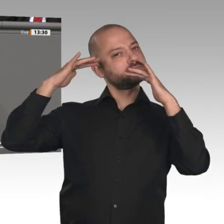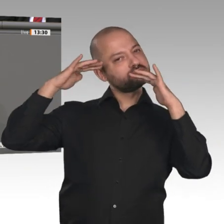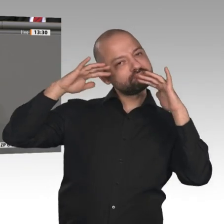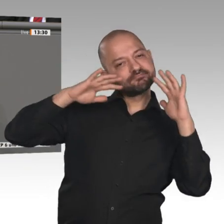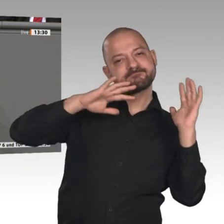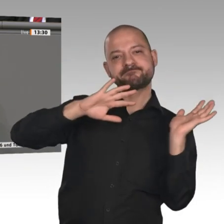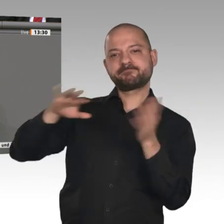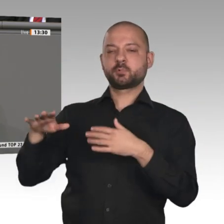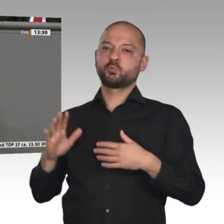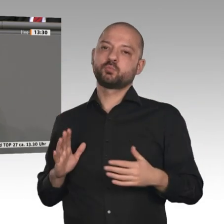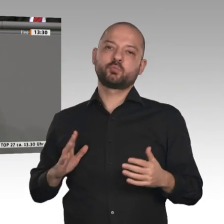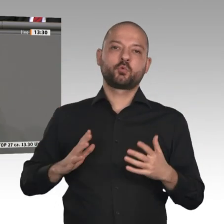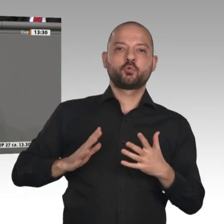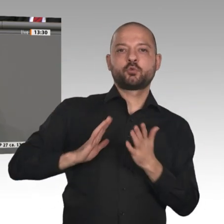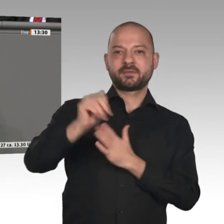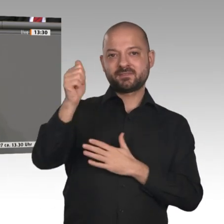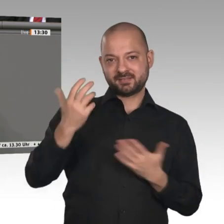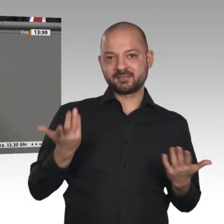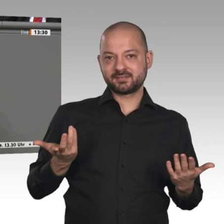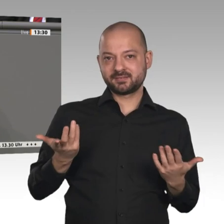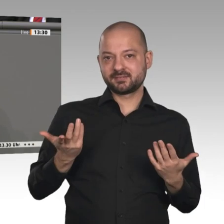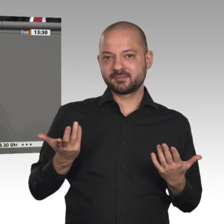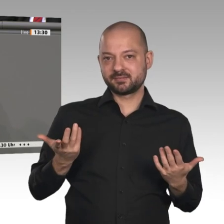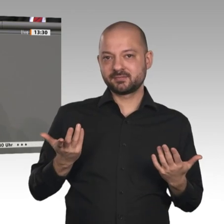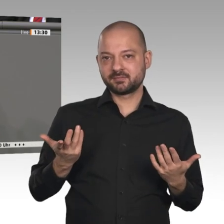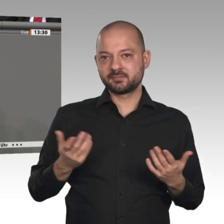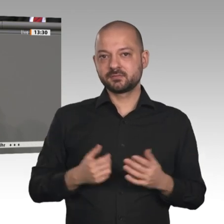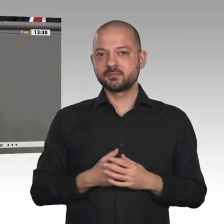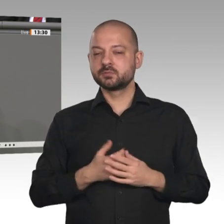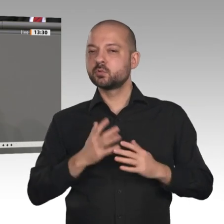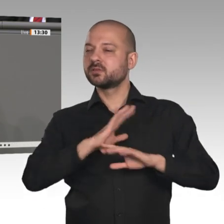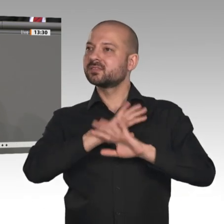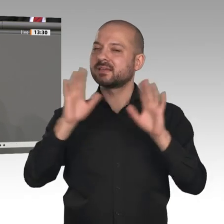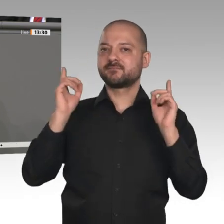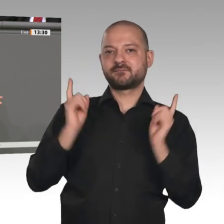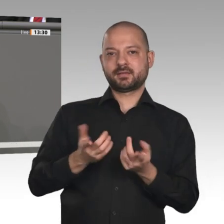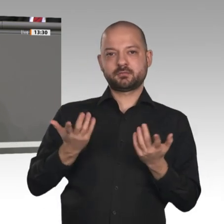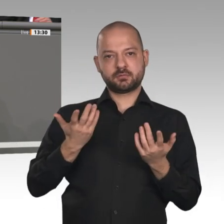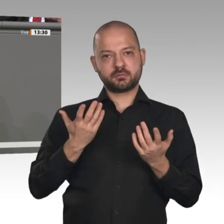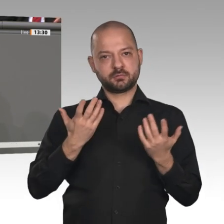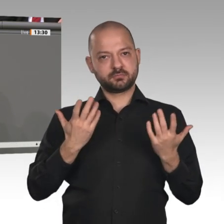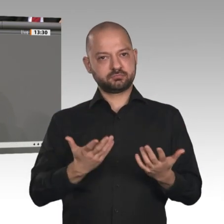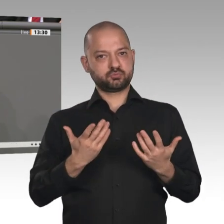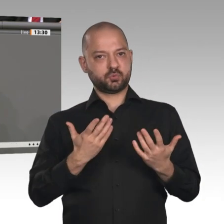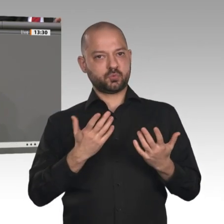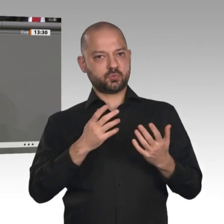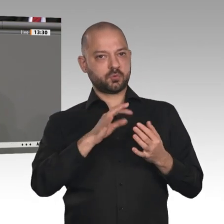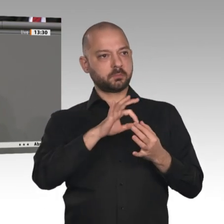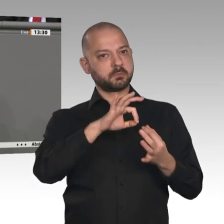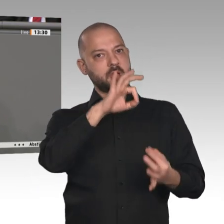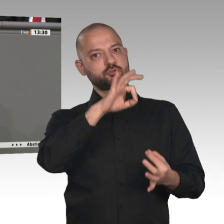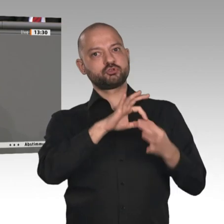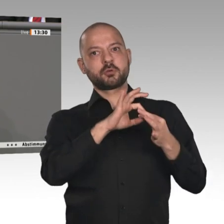Teil in diesem Haus, endgültig überwunden ist und es nie, nie wieder Maßstab von